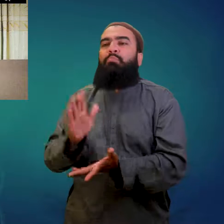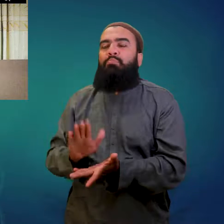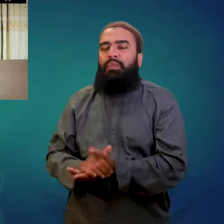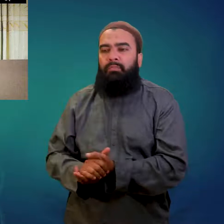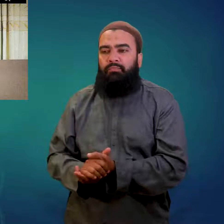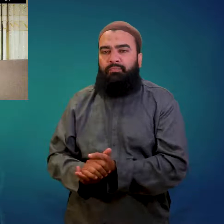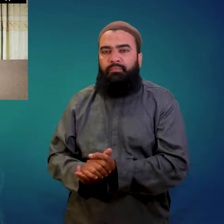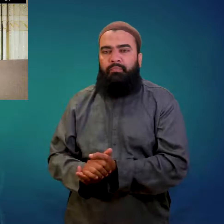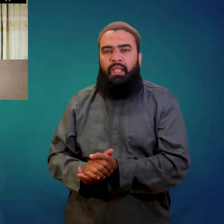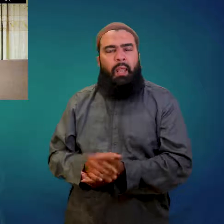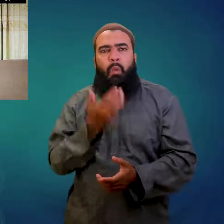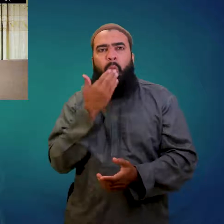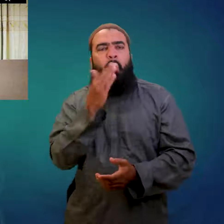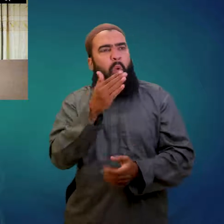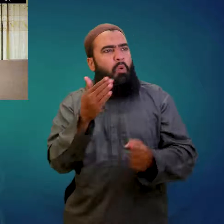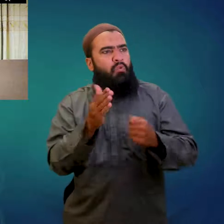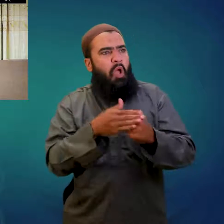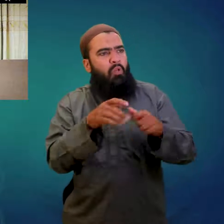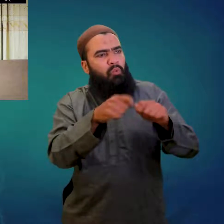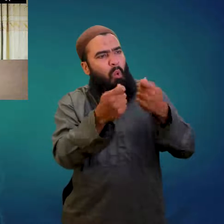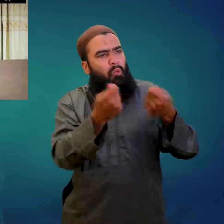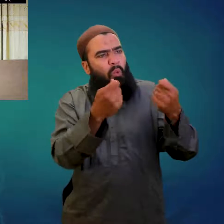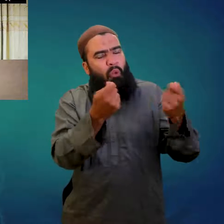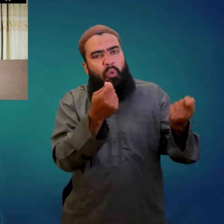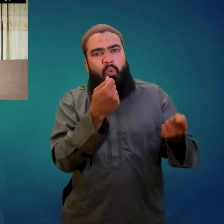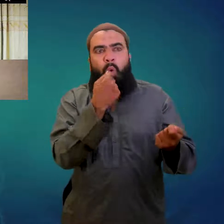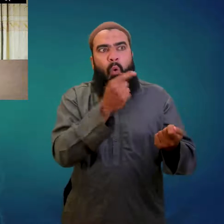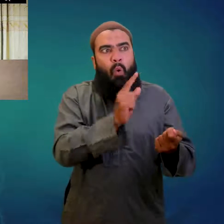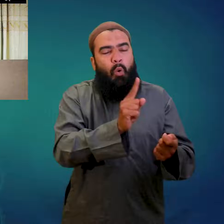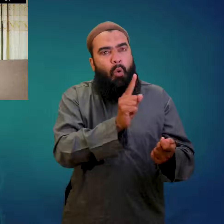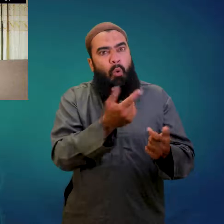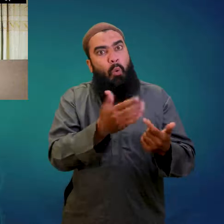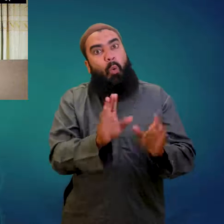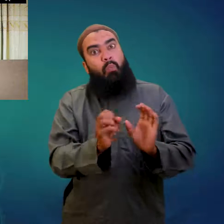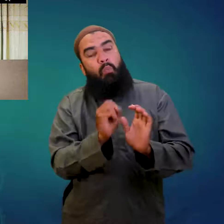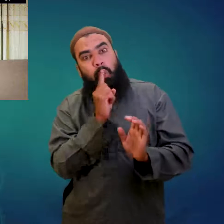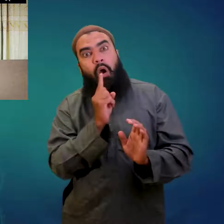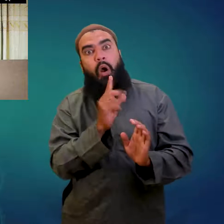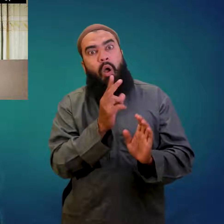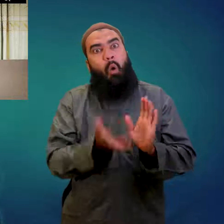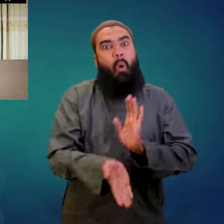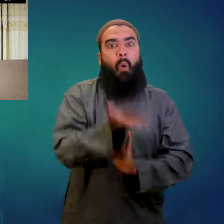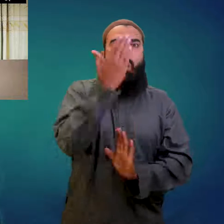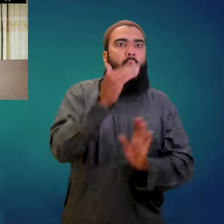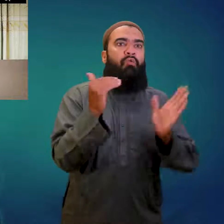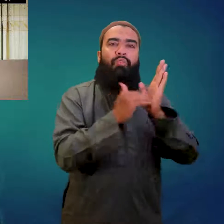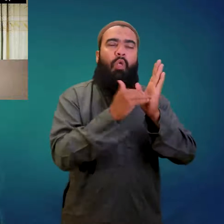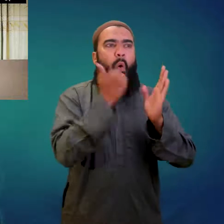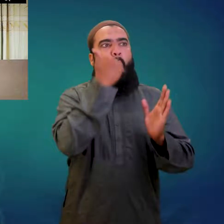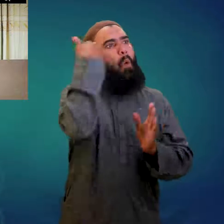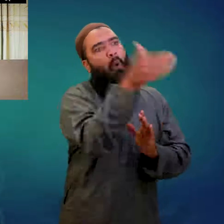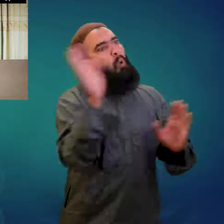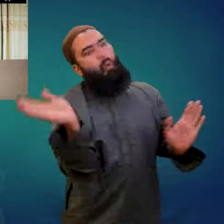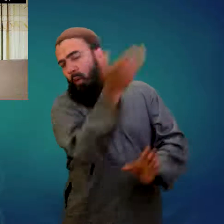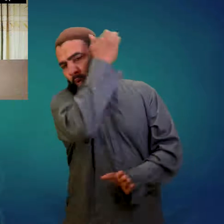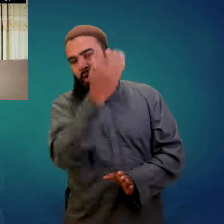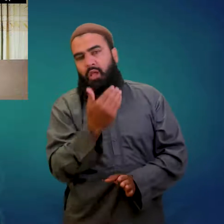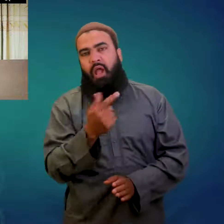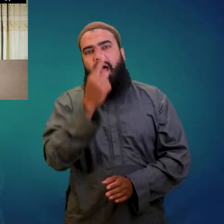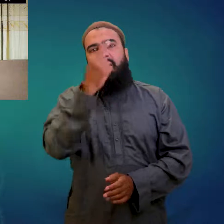تھا۔ طلاق کے لفظ سے بھی یہ چیز شدید سمجھی جاتی تھی۔ مذکورہ آیت میں اس رسم